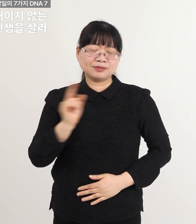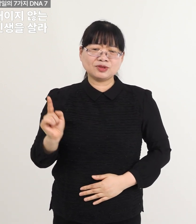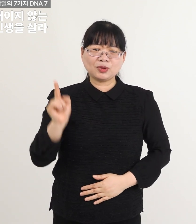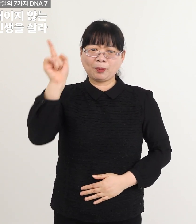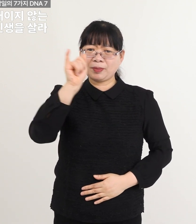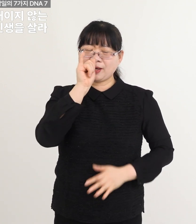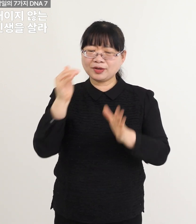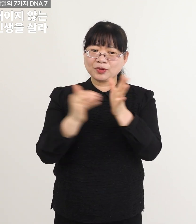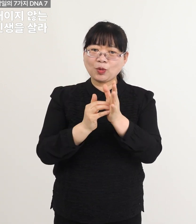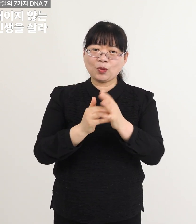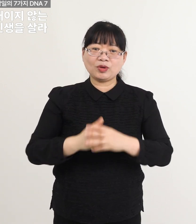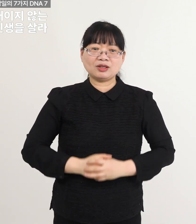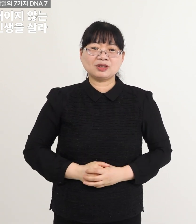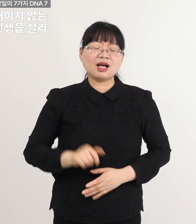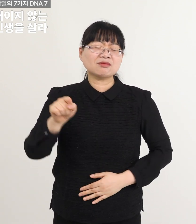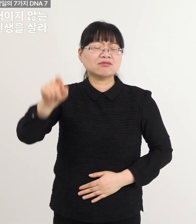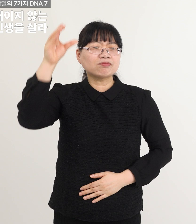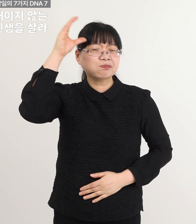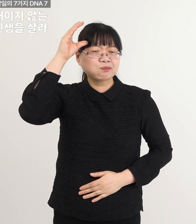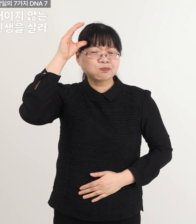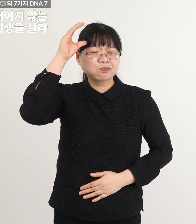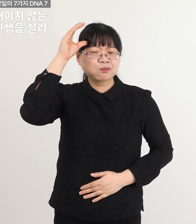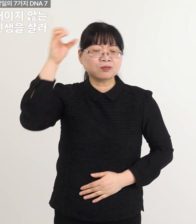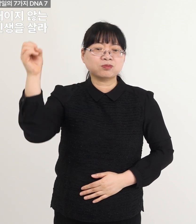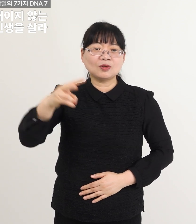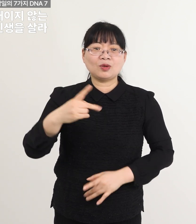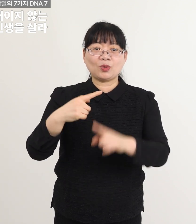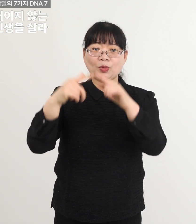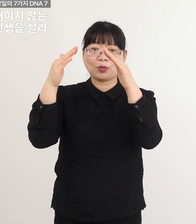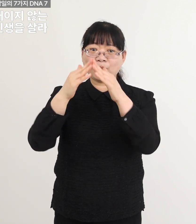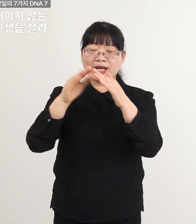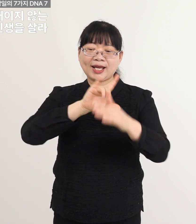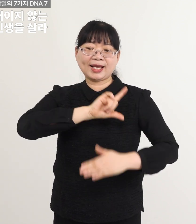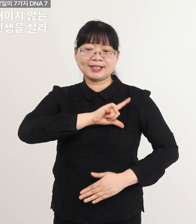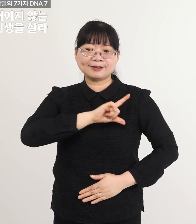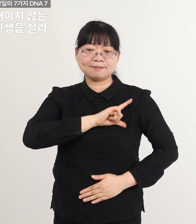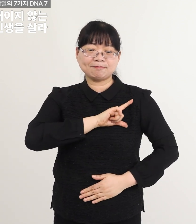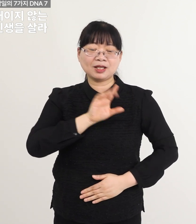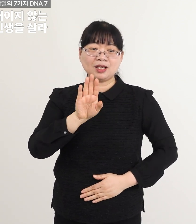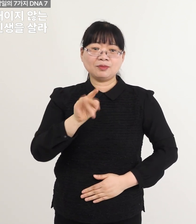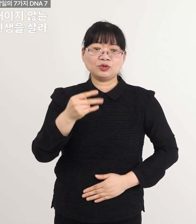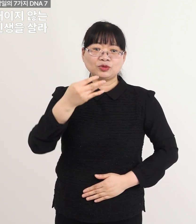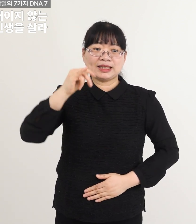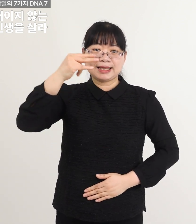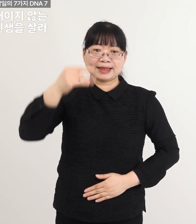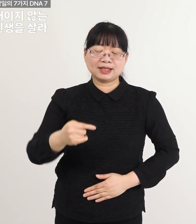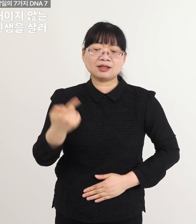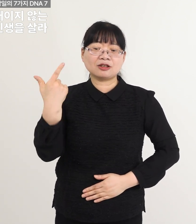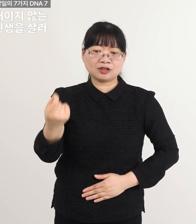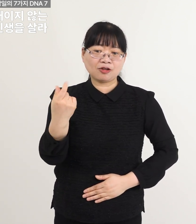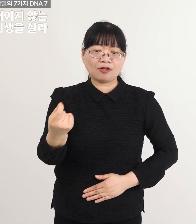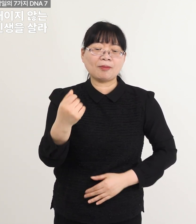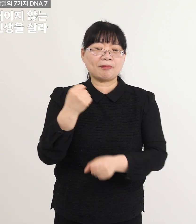높이고 그 명성을 기대하고 교회 이름을 브랜드화해서